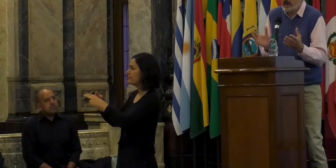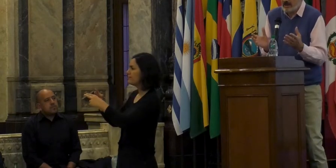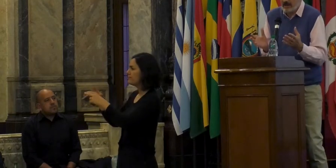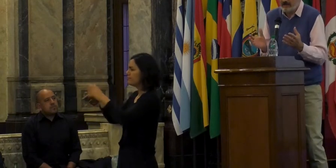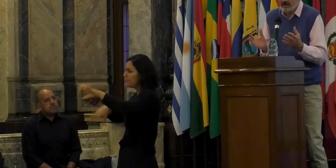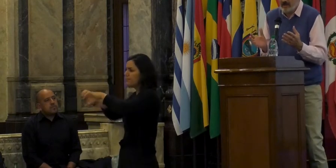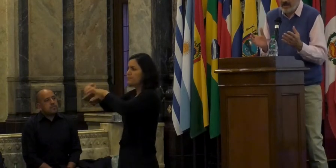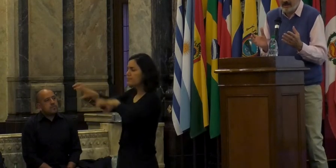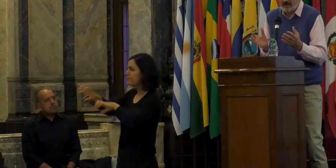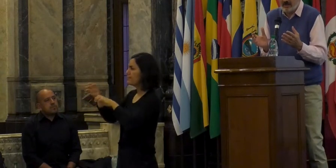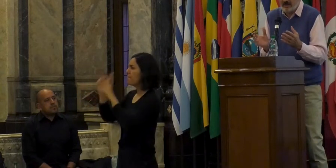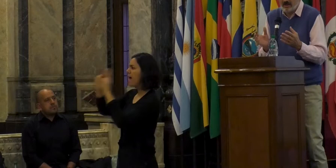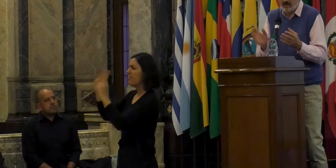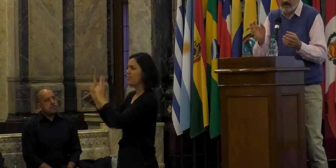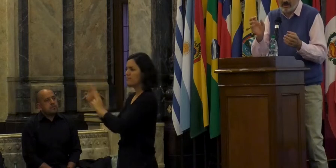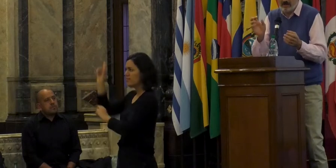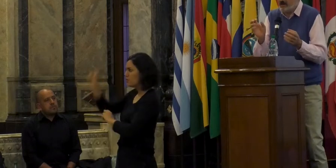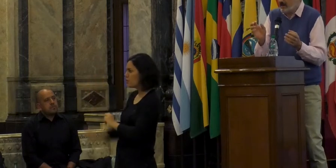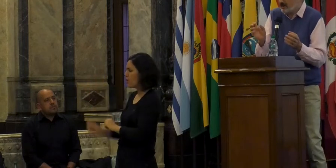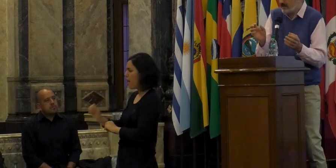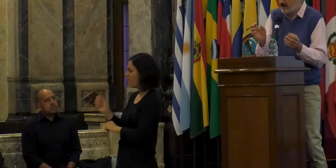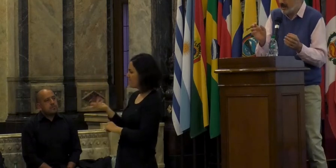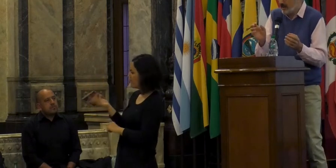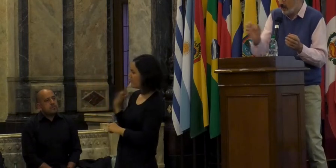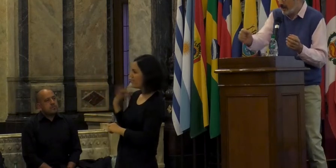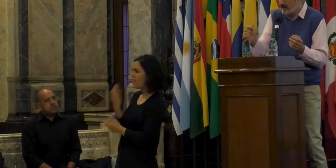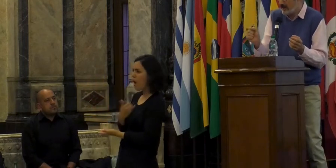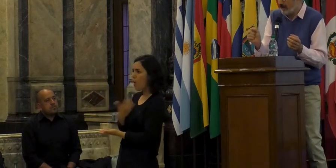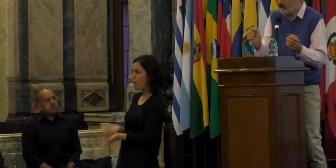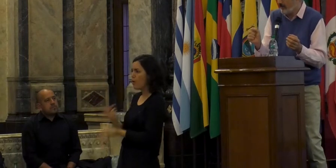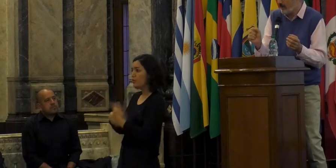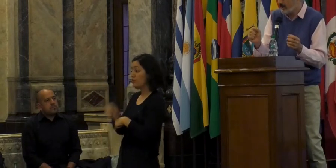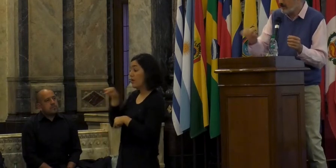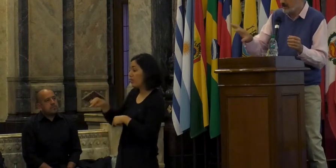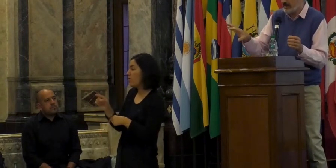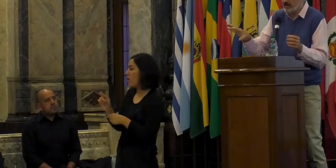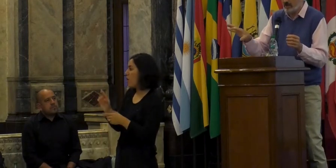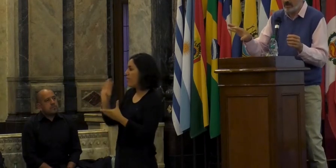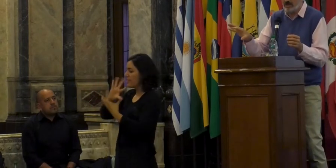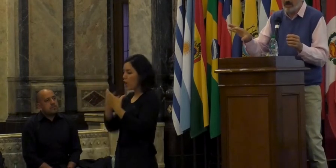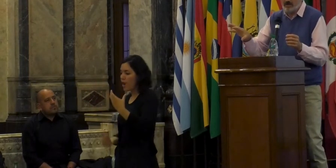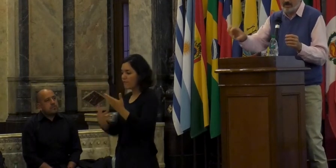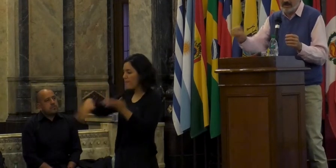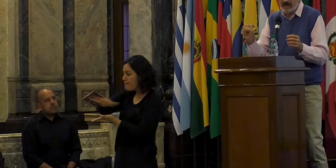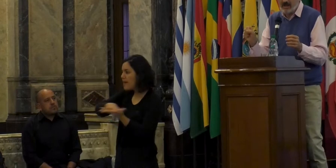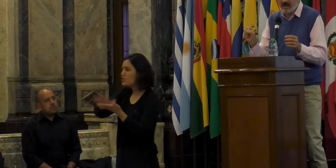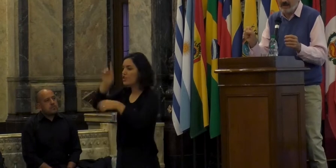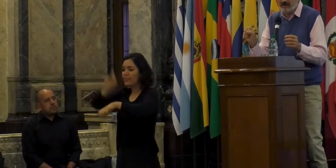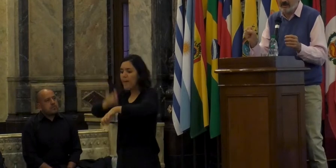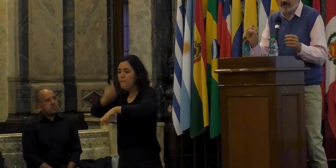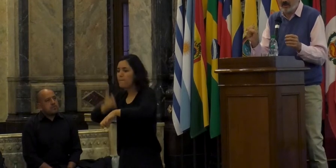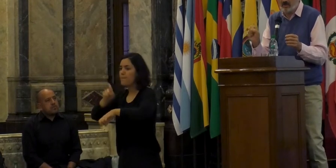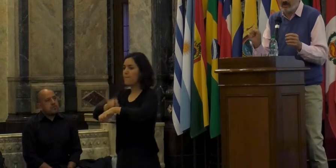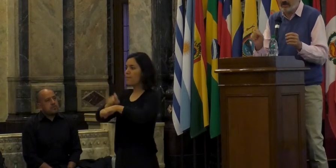Porque es lo que hacen las disciplinas, es decir, dicen, no, esto es del espacio, es del geógrafo, ¿no? Esto es del tiempo, le pertenece